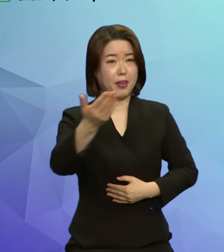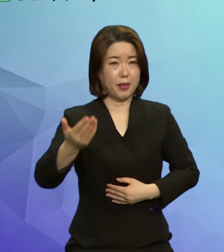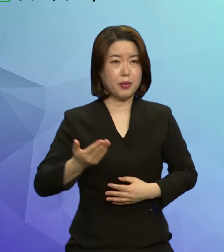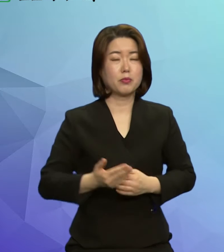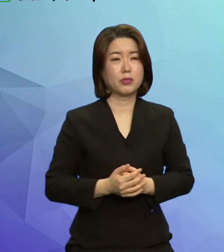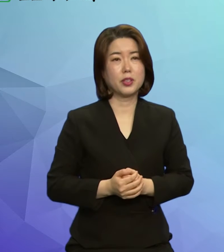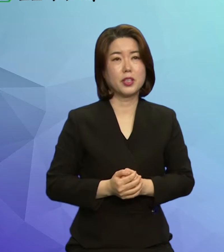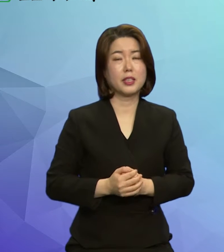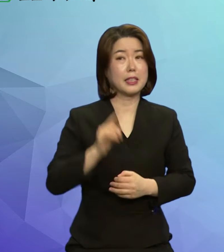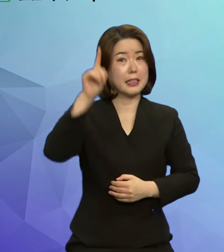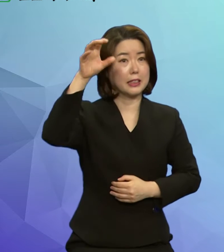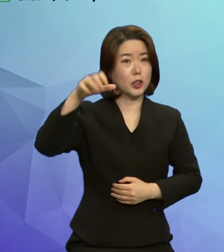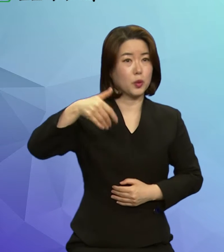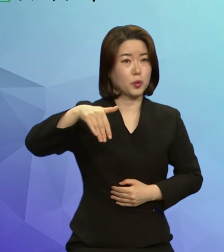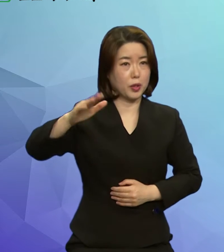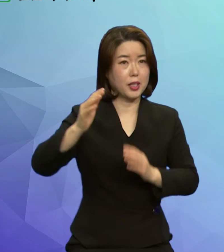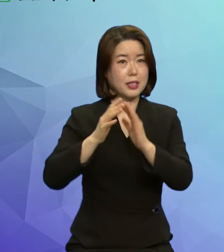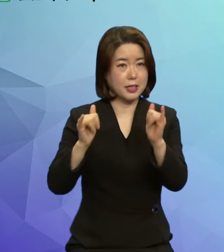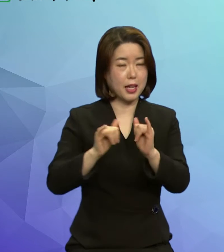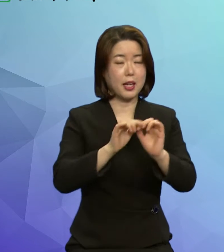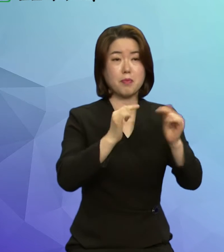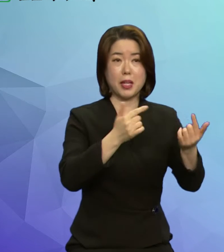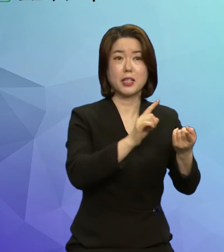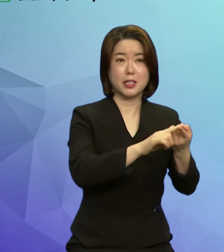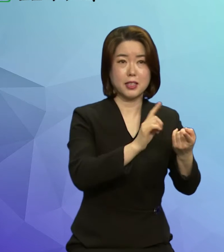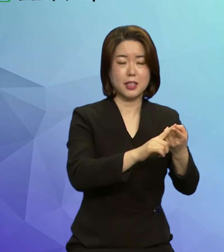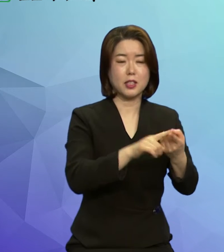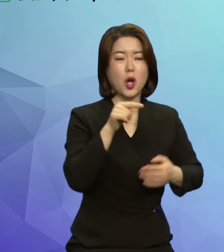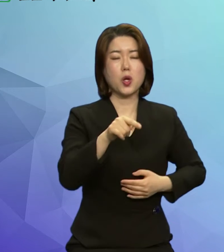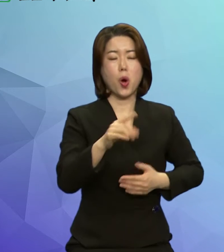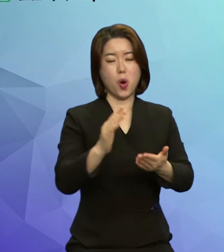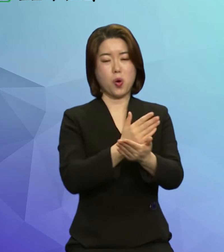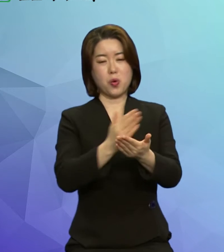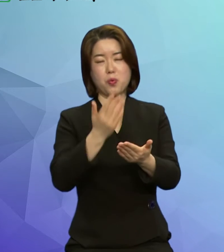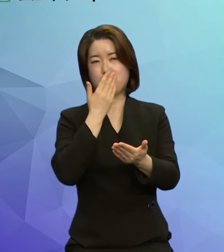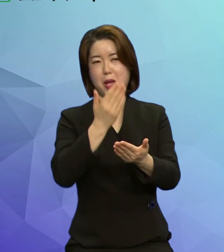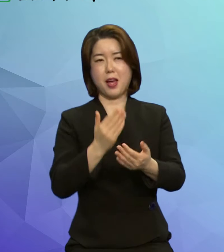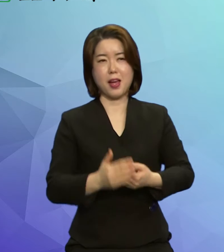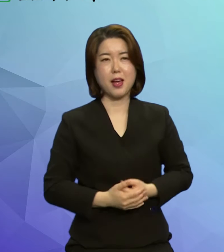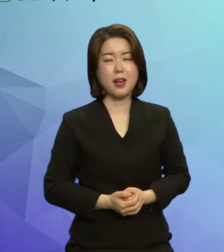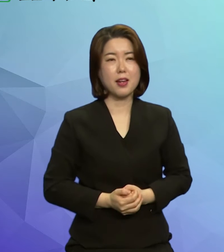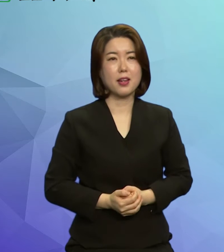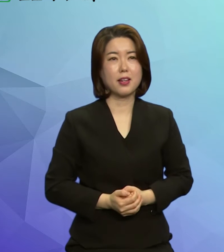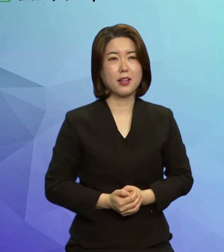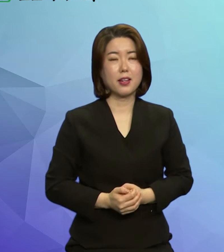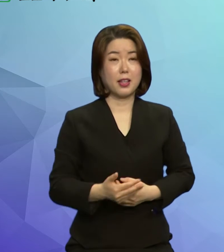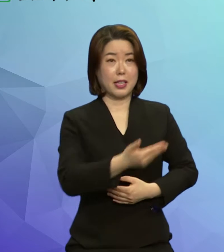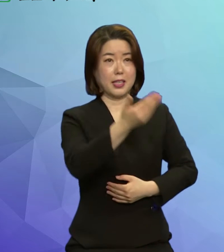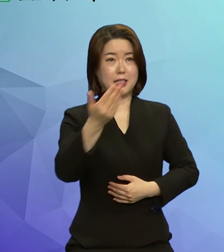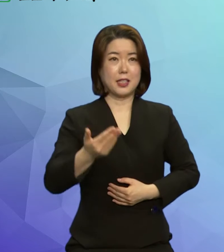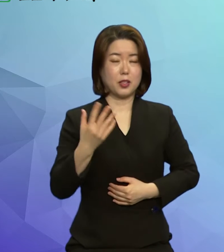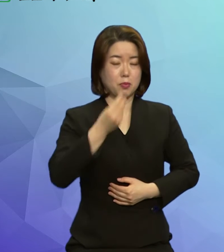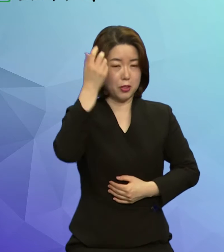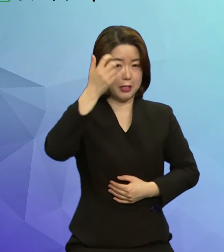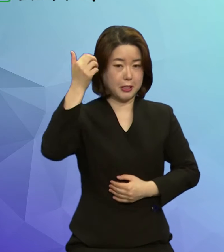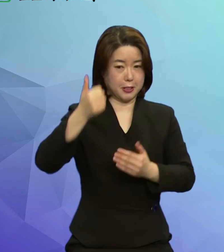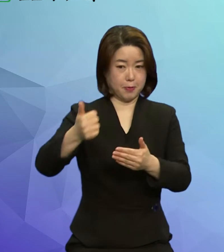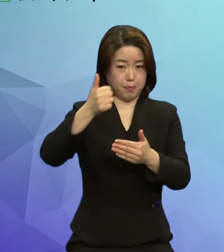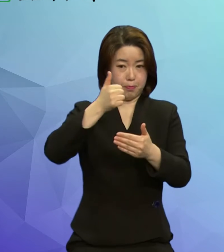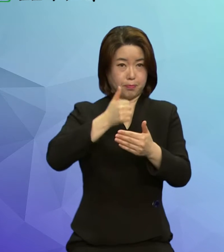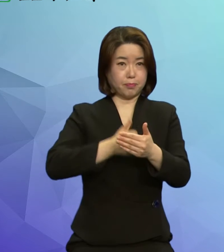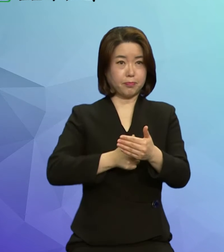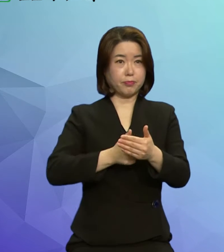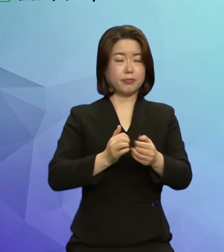여러분이 천국에 갈 사람인지 아닌지는 여기서 구분이 되는 겁니다. 여러분 안에 성령이 와